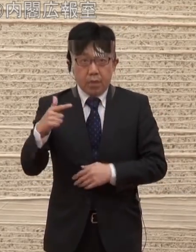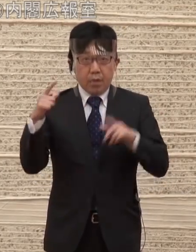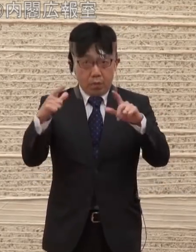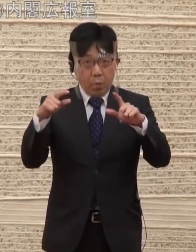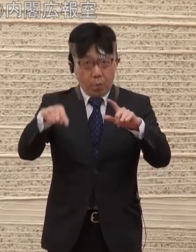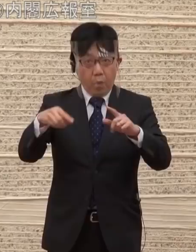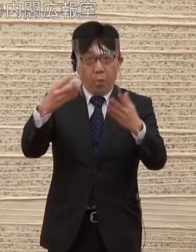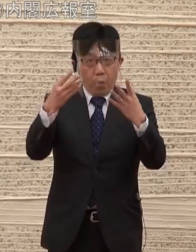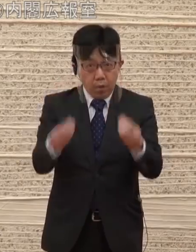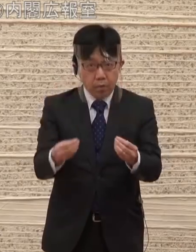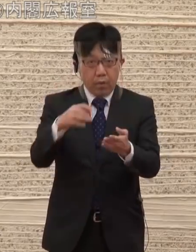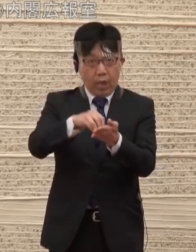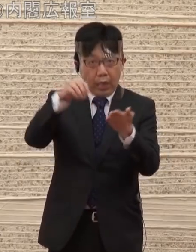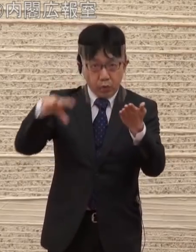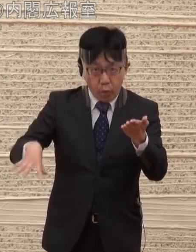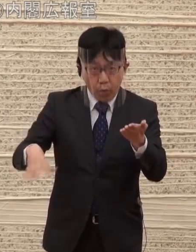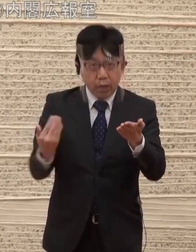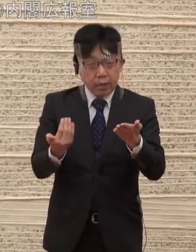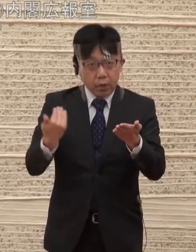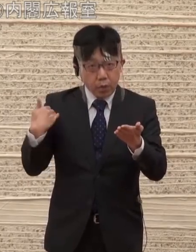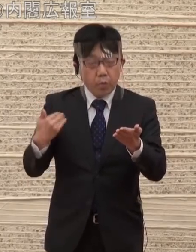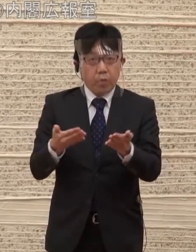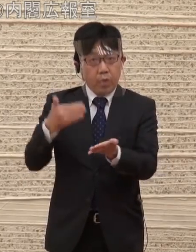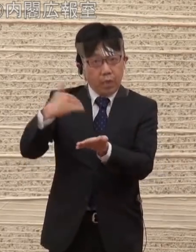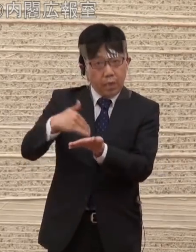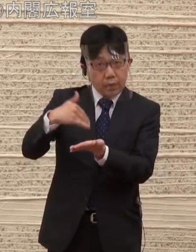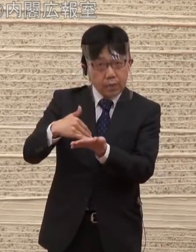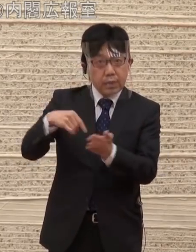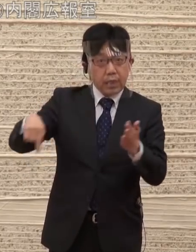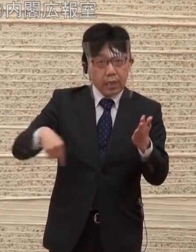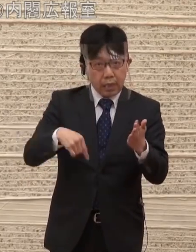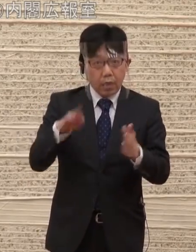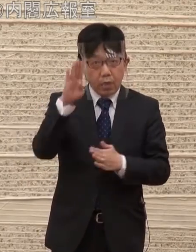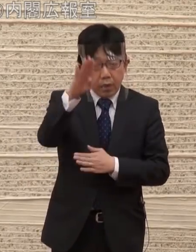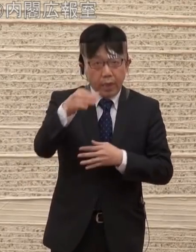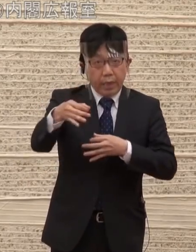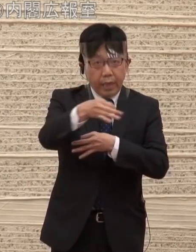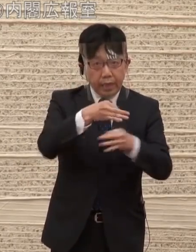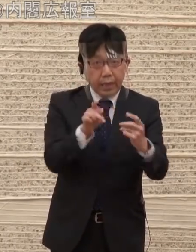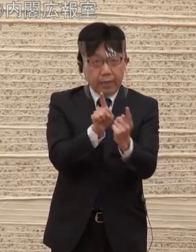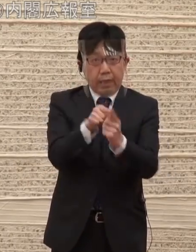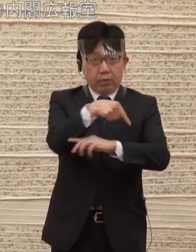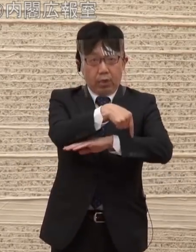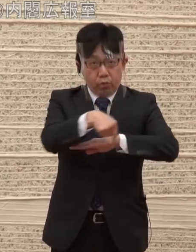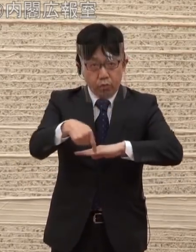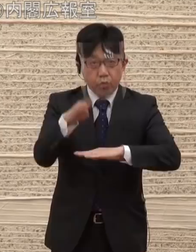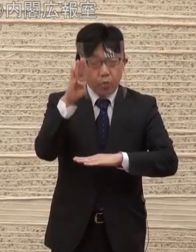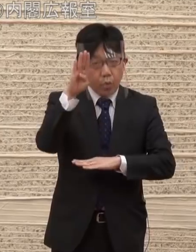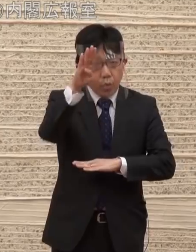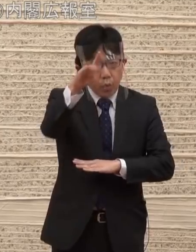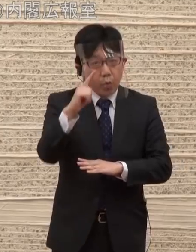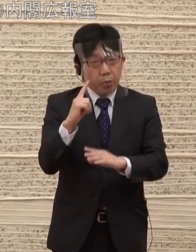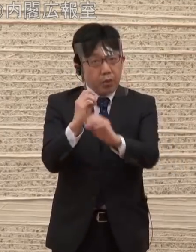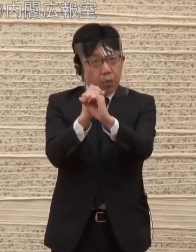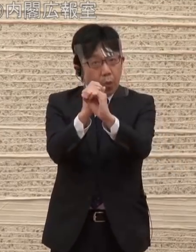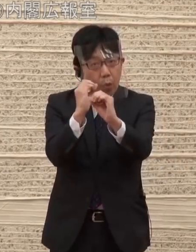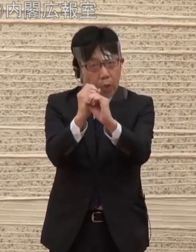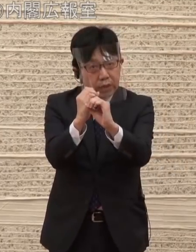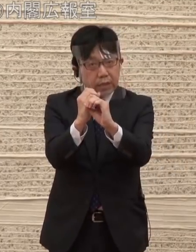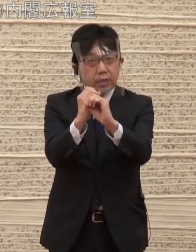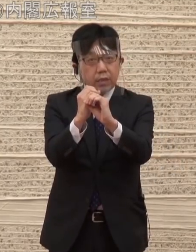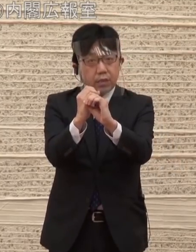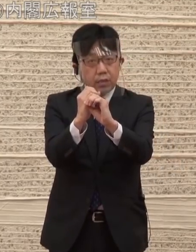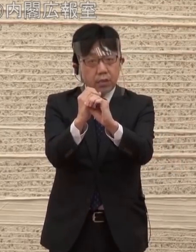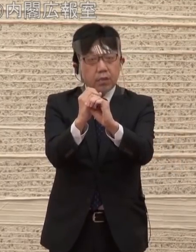と思うんですが強制先ほど会見で総理はですね今後の経済対策など今後の間日投資をに力点を